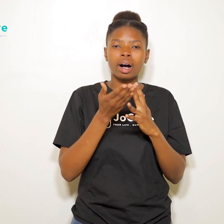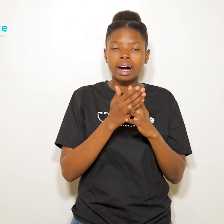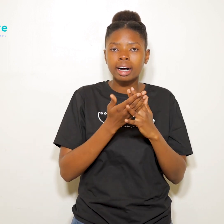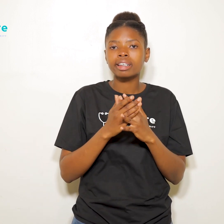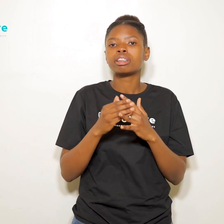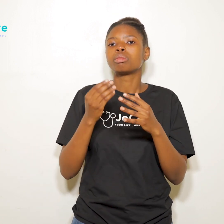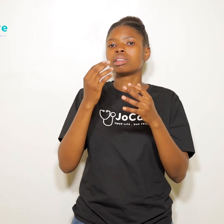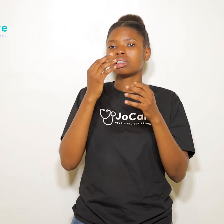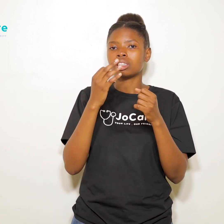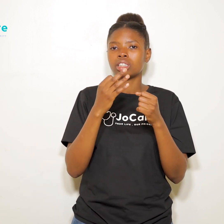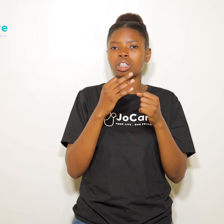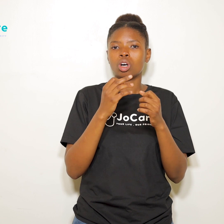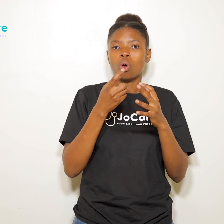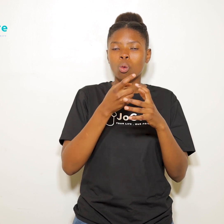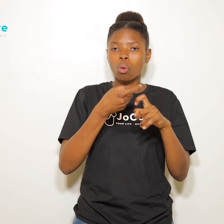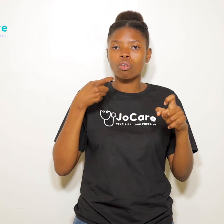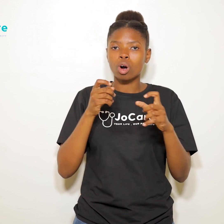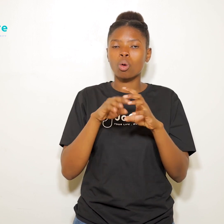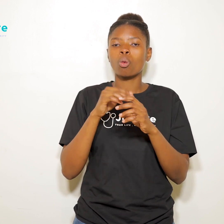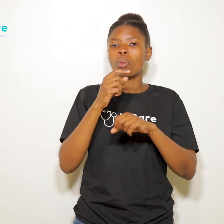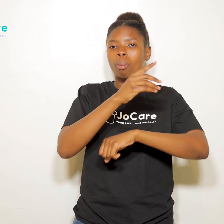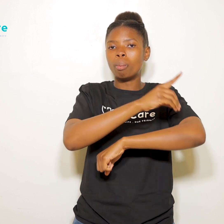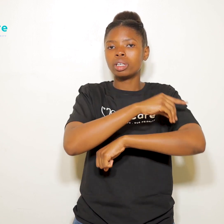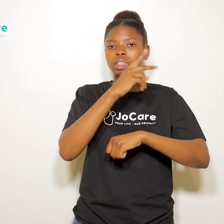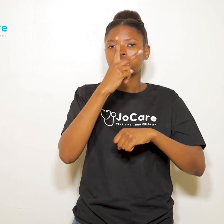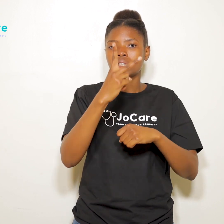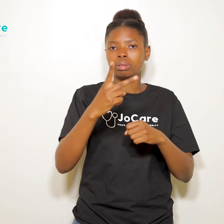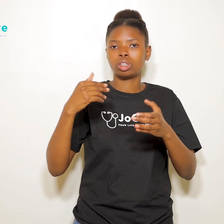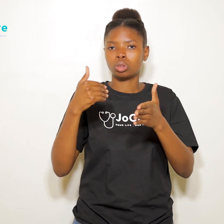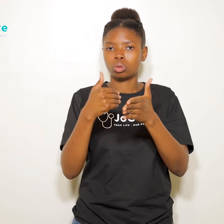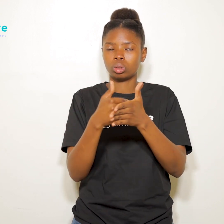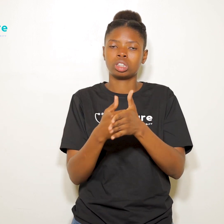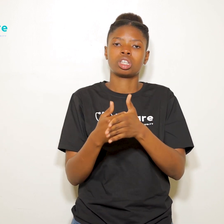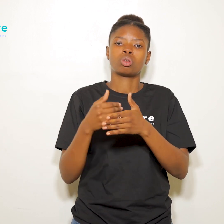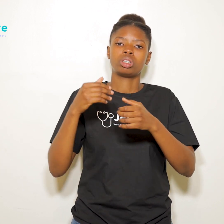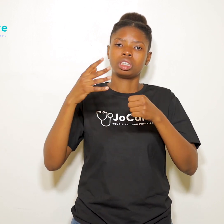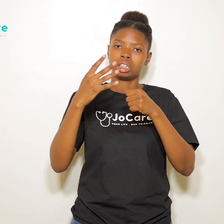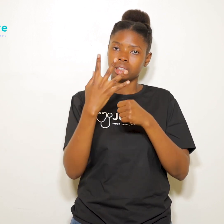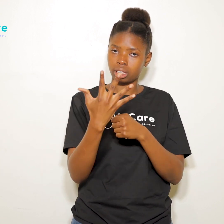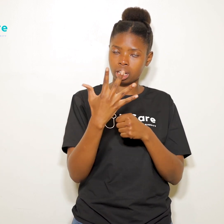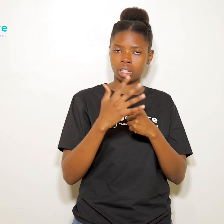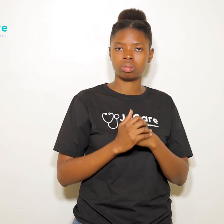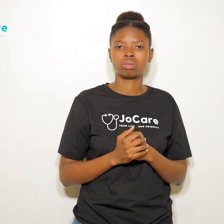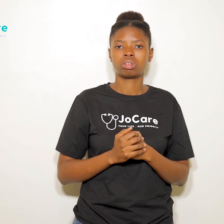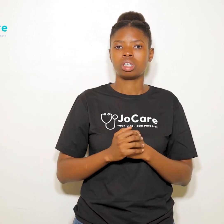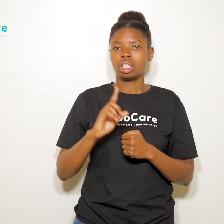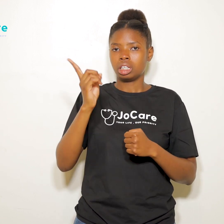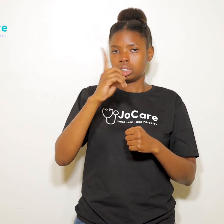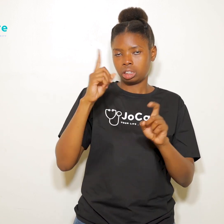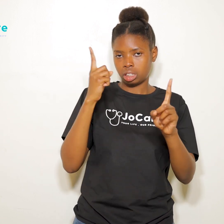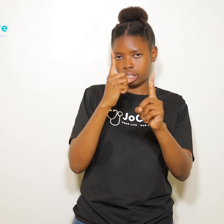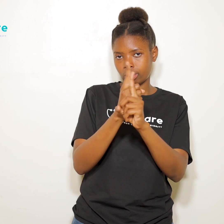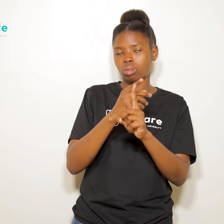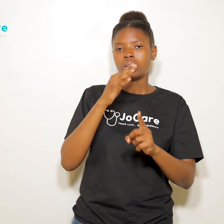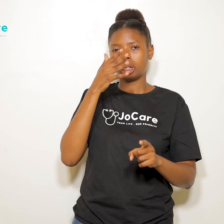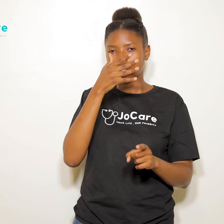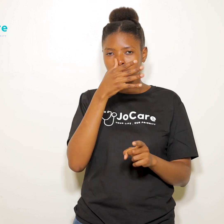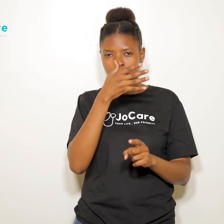zitegereje intangangore. Noneho zamara iyo minsi 5 zitarahura n'intangangore, akaba aribwo zo zishobora gupfa